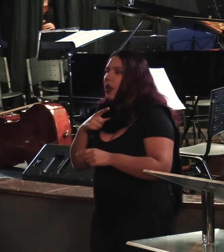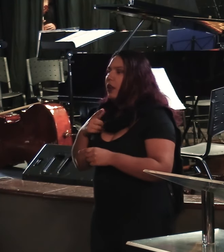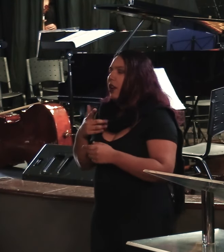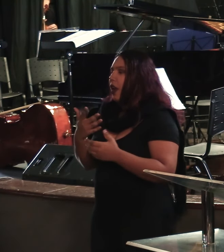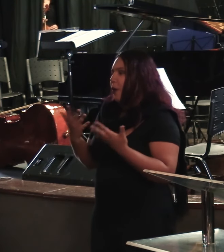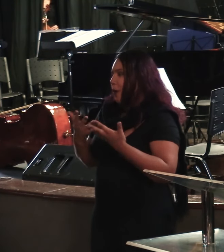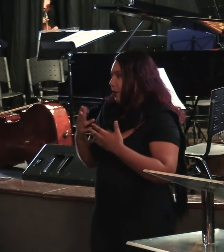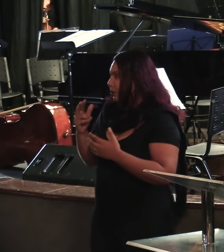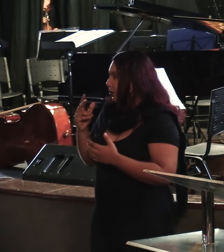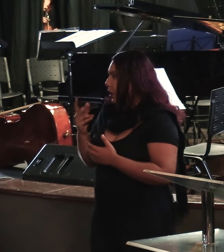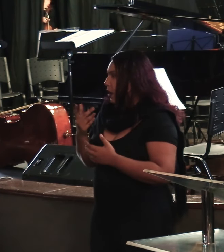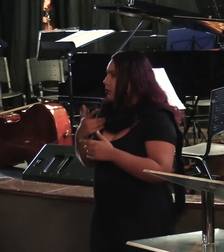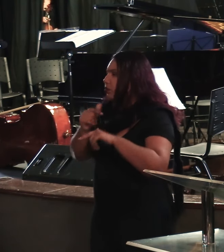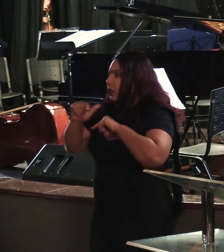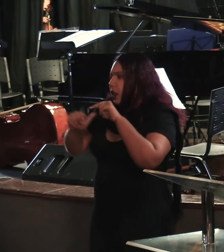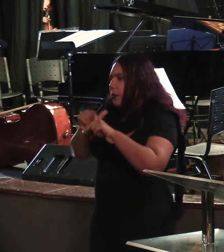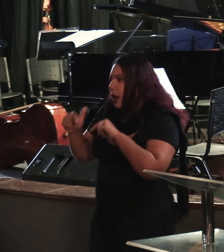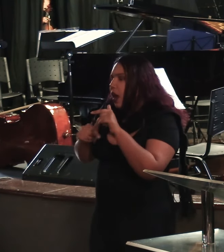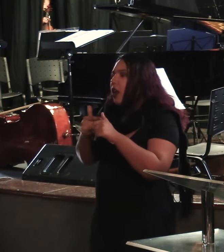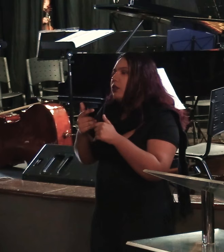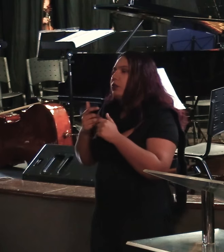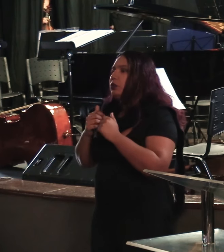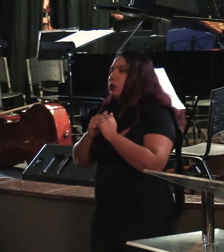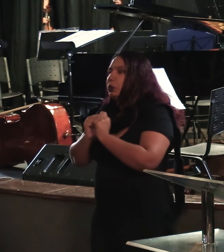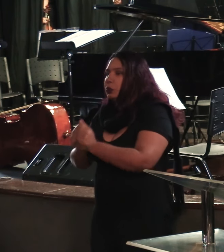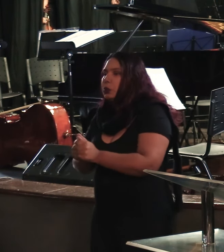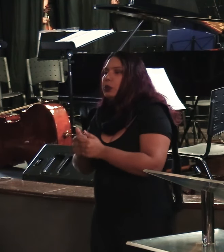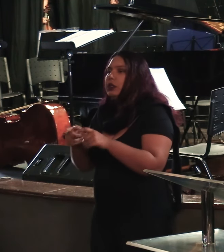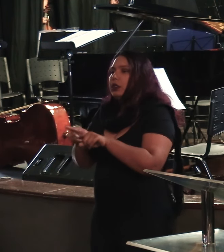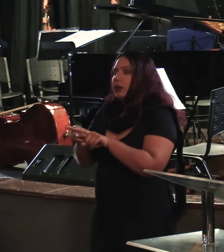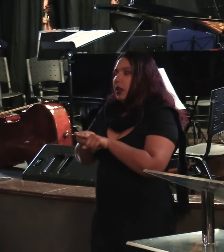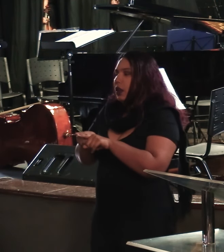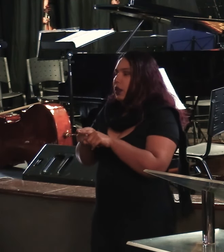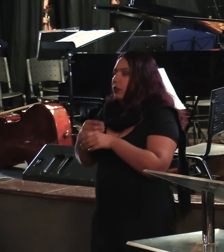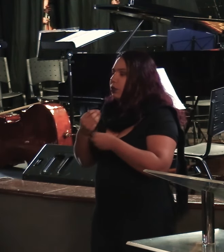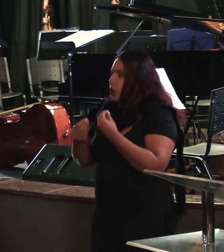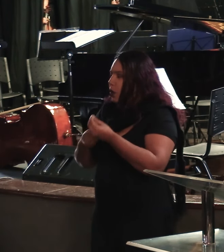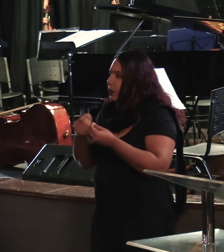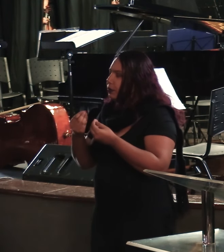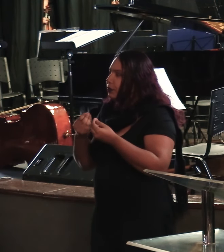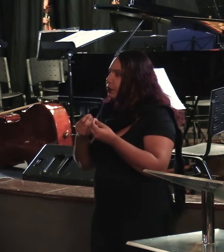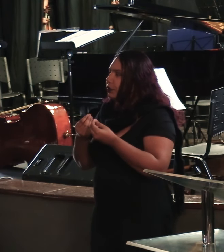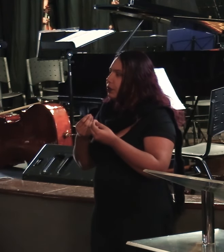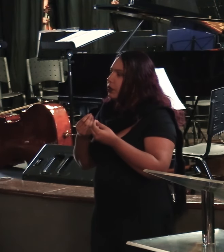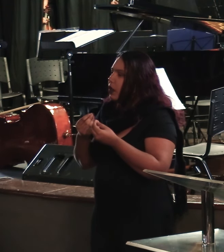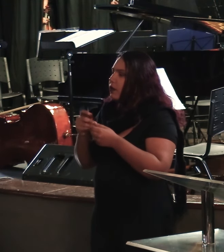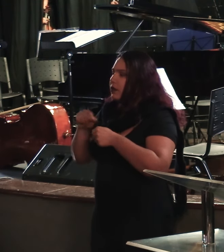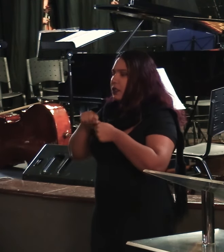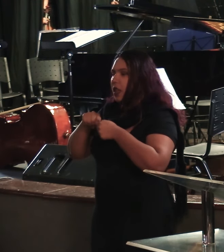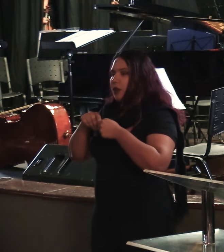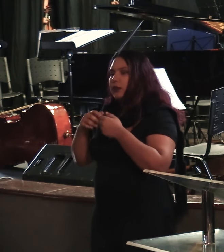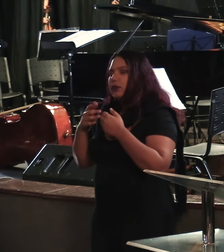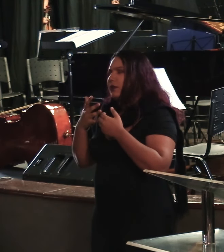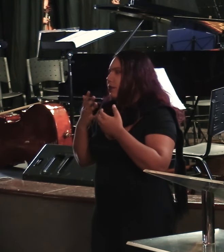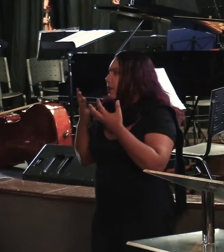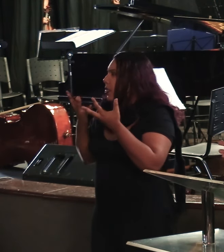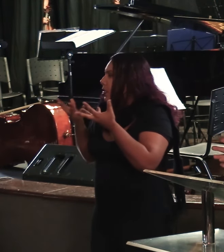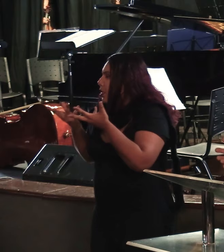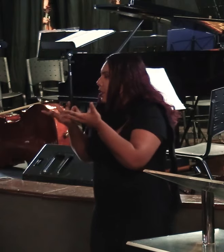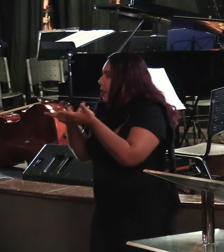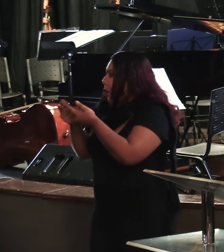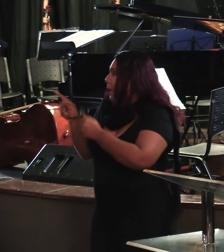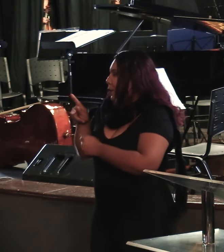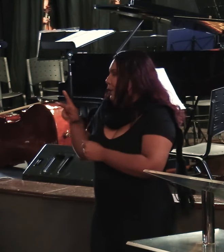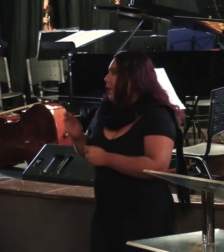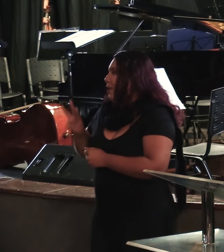Hudson, além do trabalho aqui feito, e com certeza vamos ficar, né, maravilhados com o trabalho do professor Walter, né,